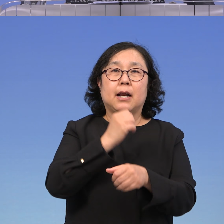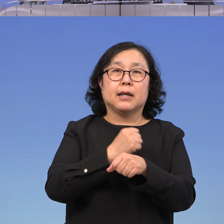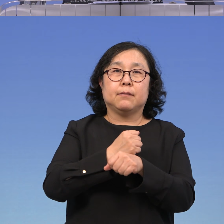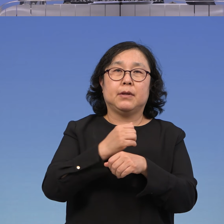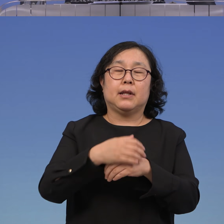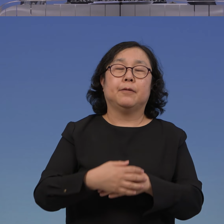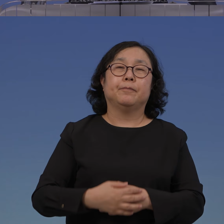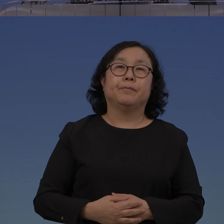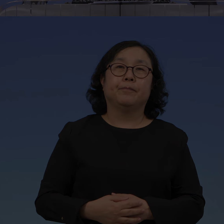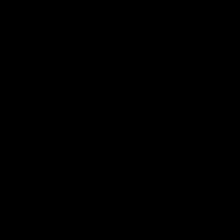분입니다